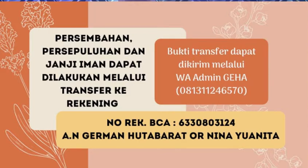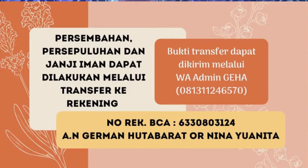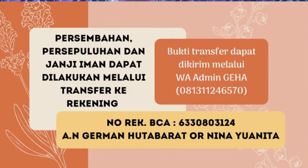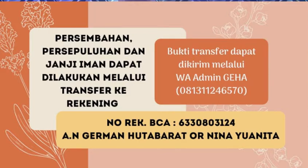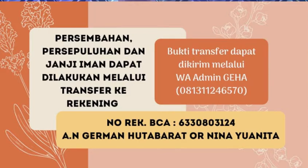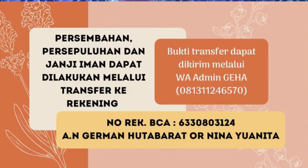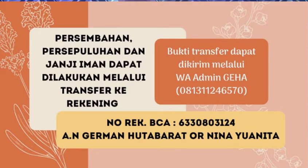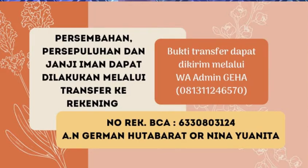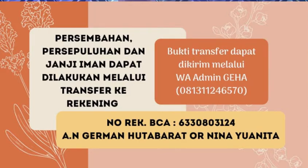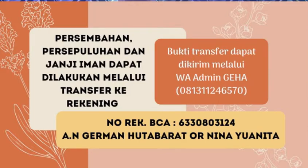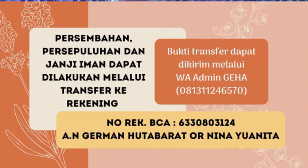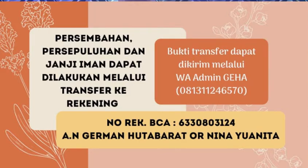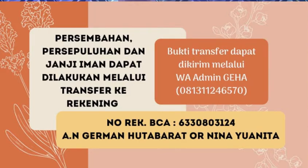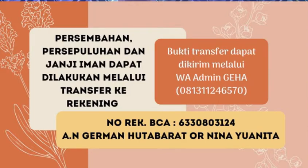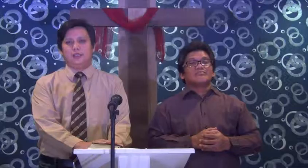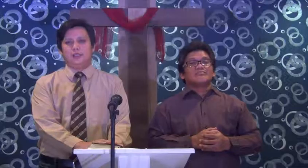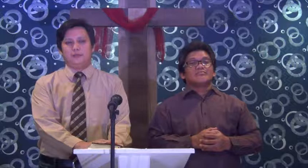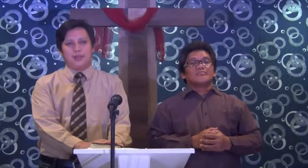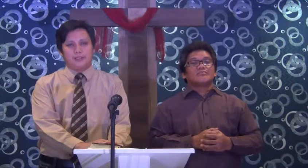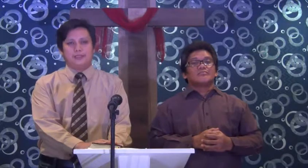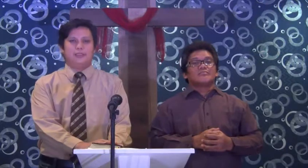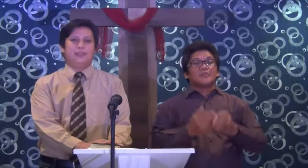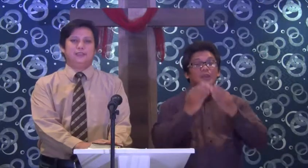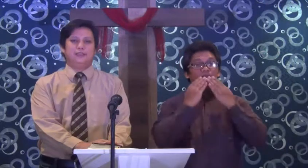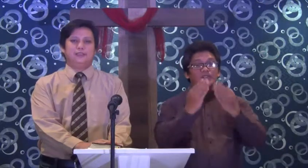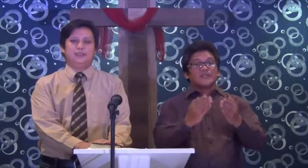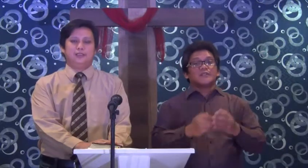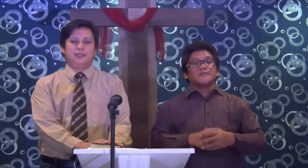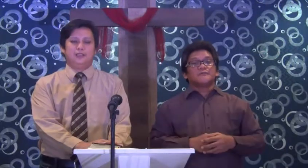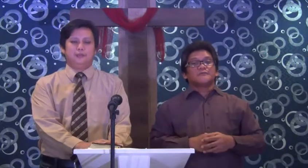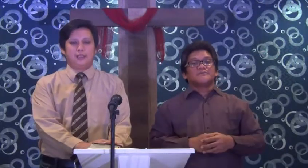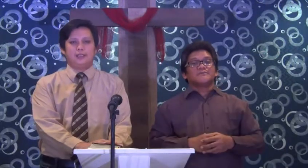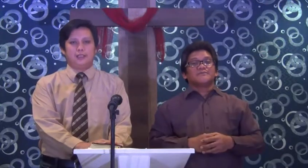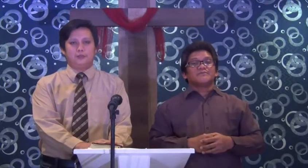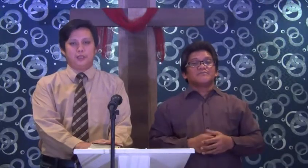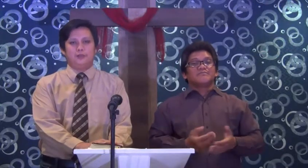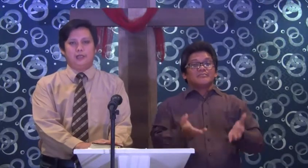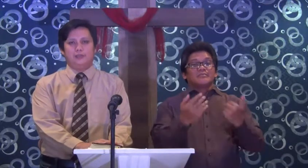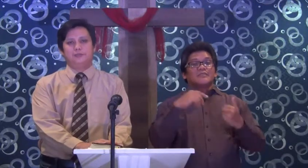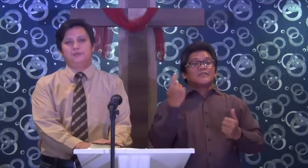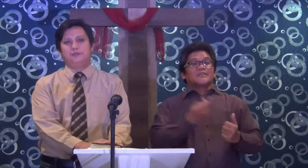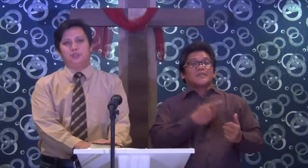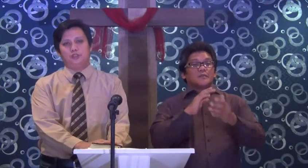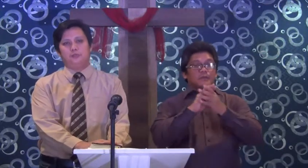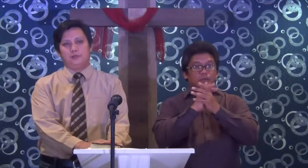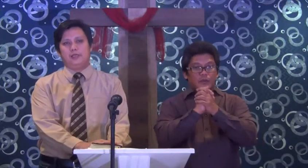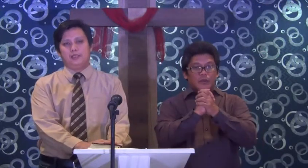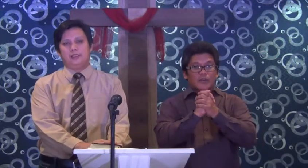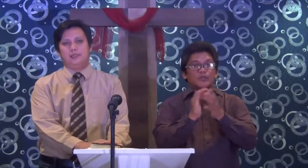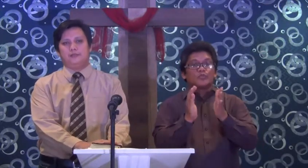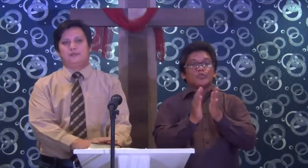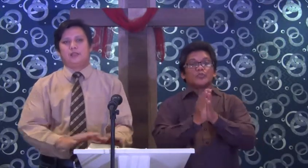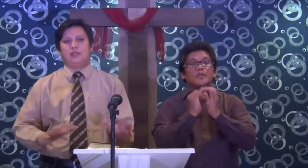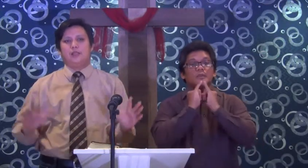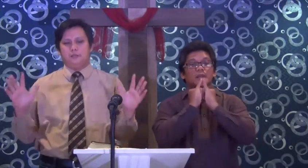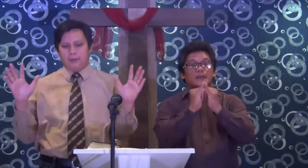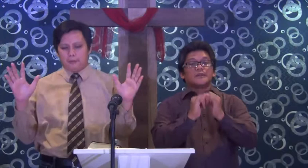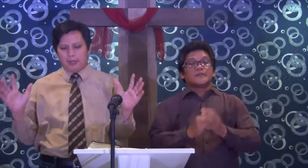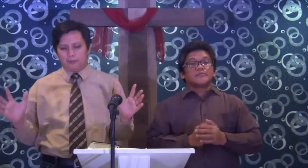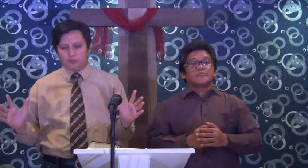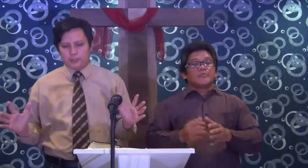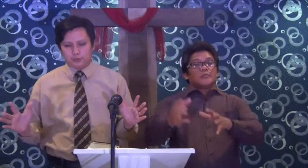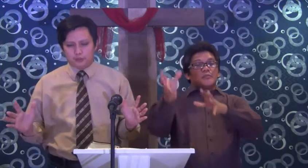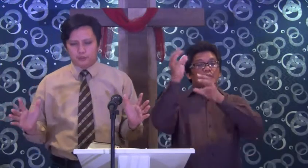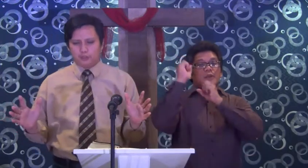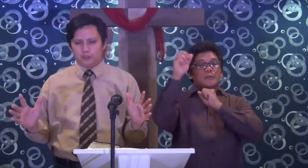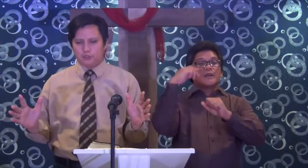atau melalui koordinator. Terima kasih. Mari kita berdoa menutup ibadah kita. Bapa,